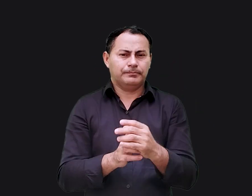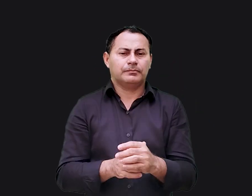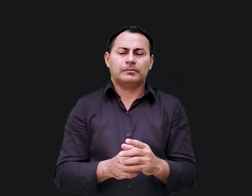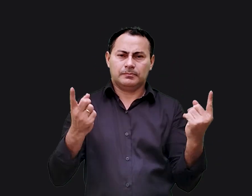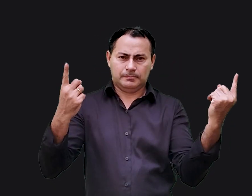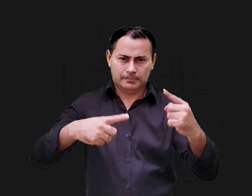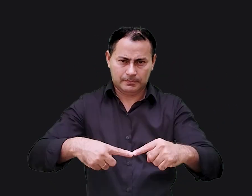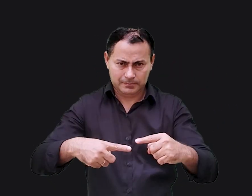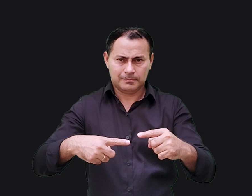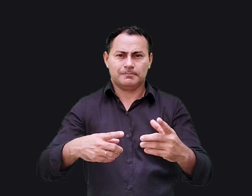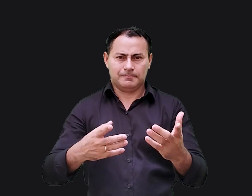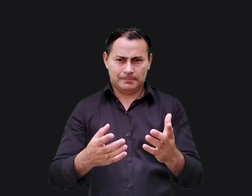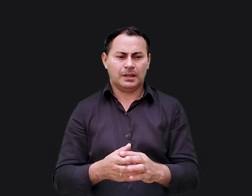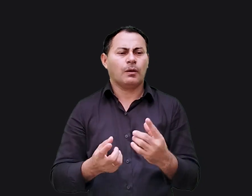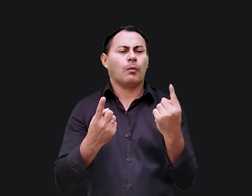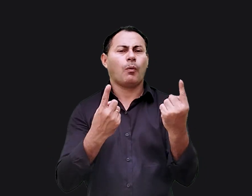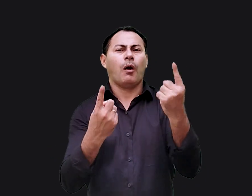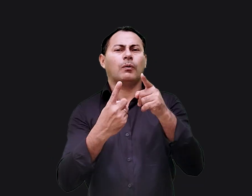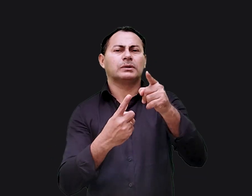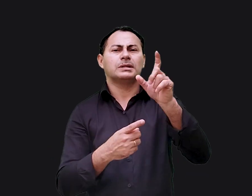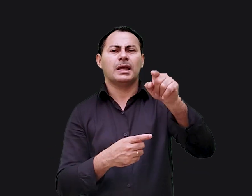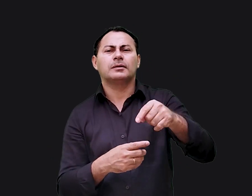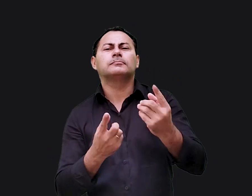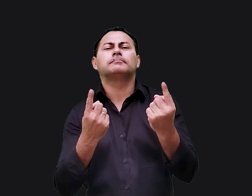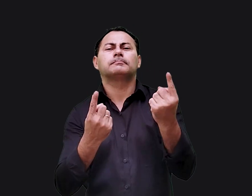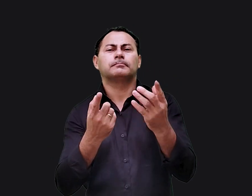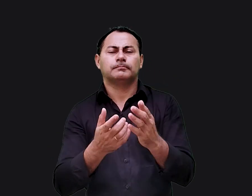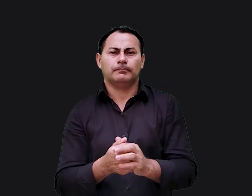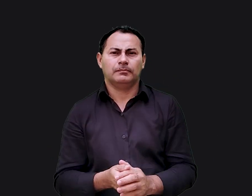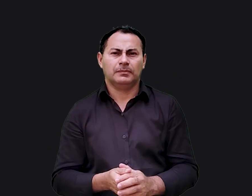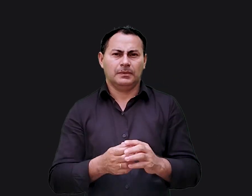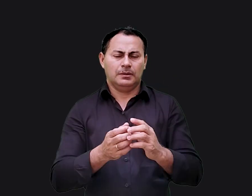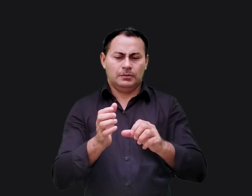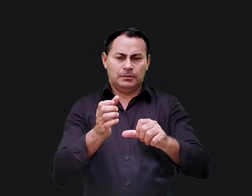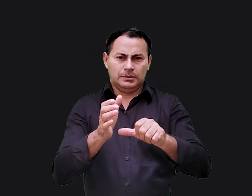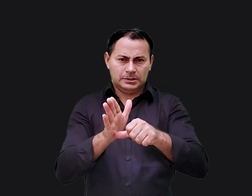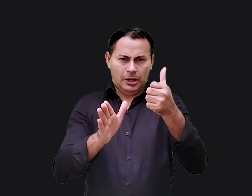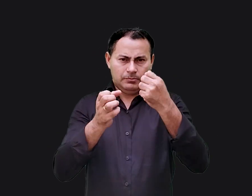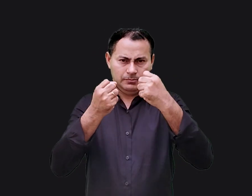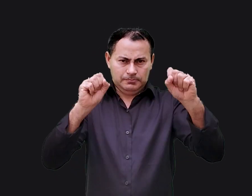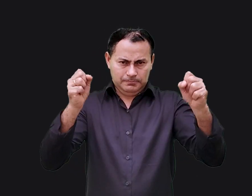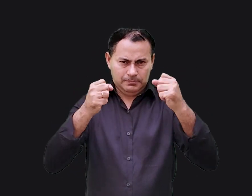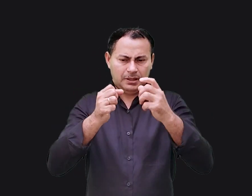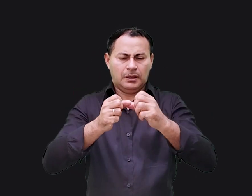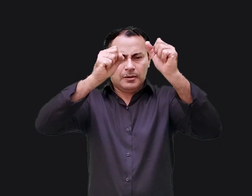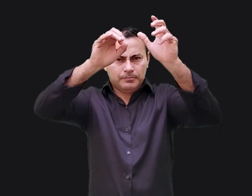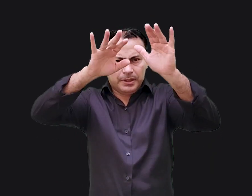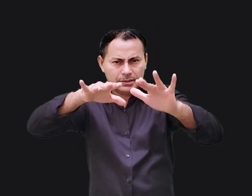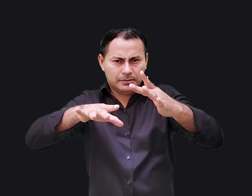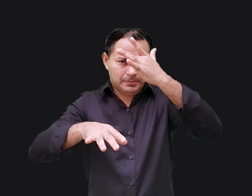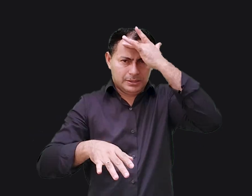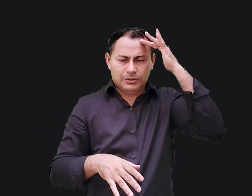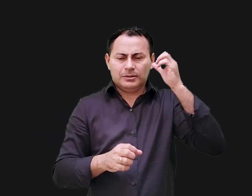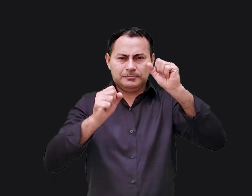tipos e desafiava. Qual deles você é? No Salmo 1 vemos que as bênçãos do homem